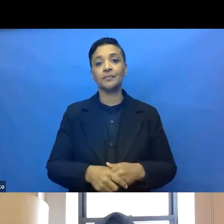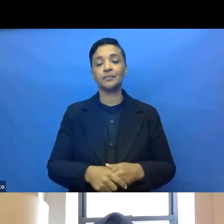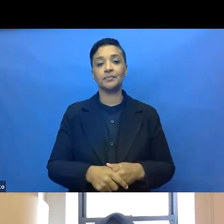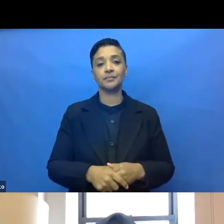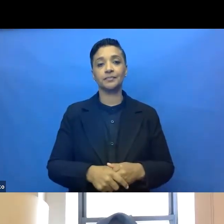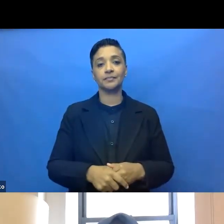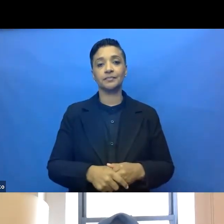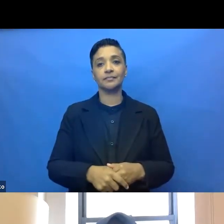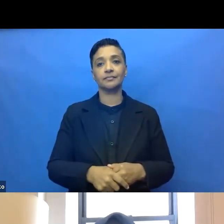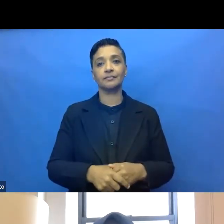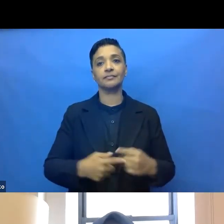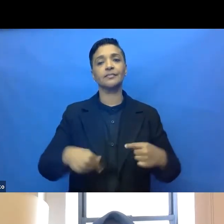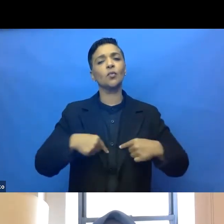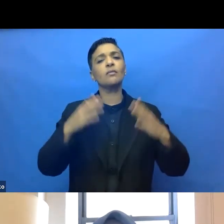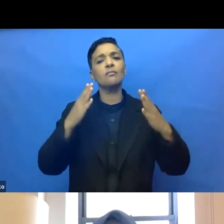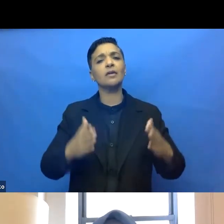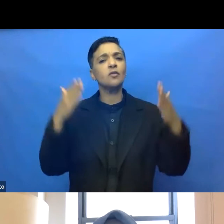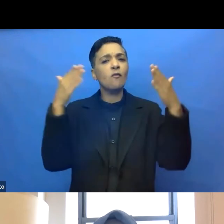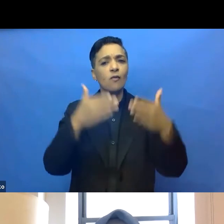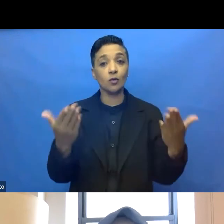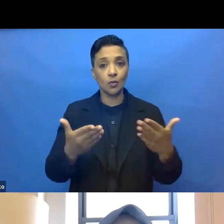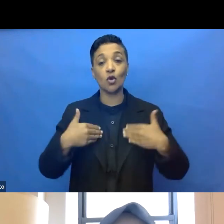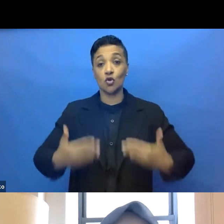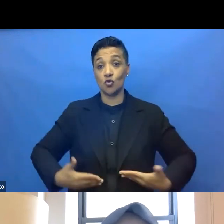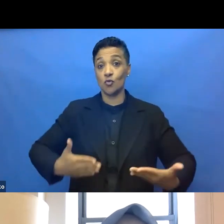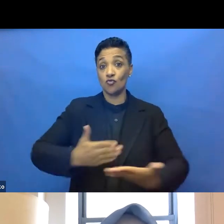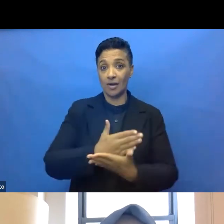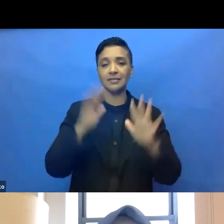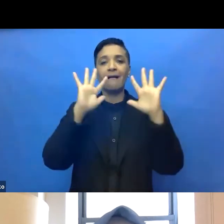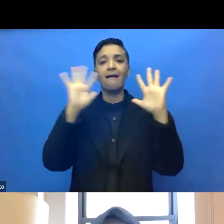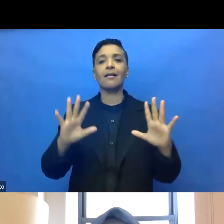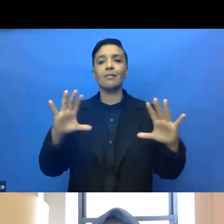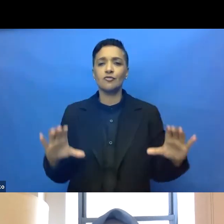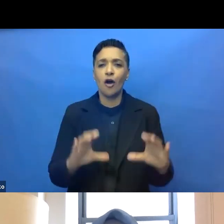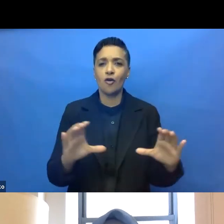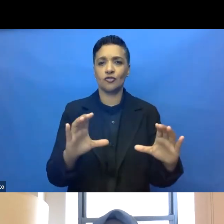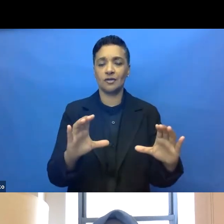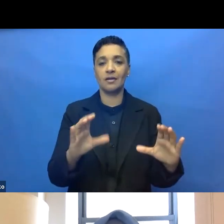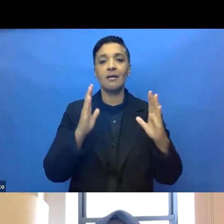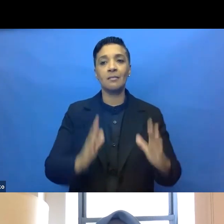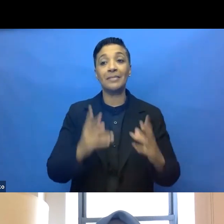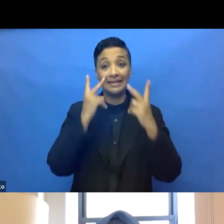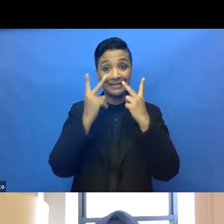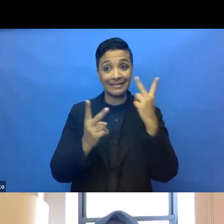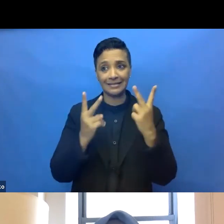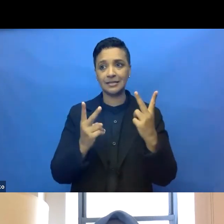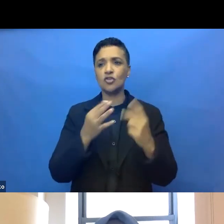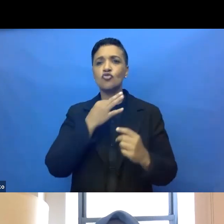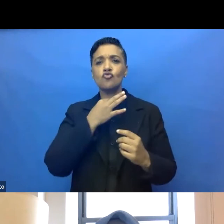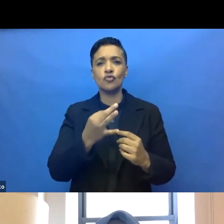générale, je dirais qu'il faut focaliser sur les actions